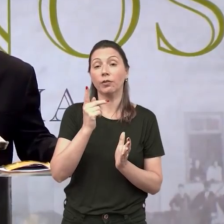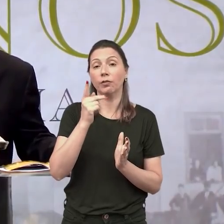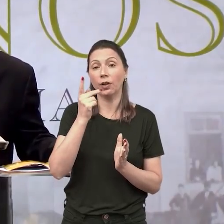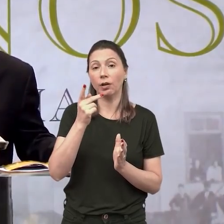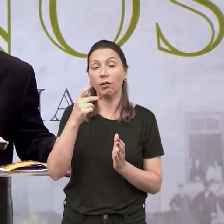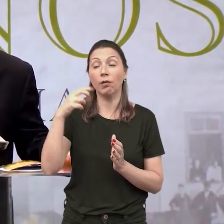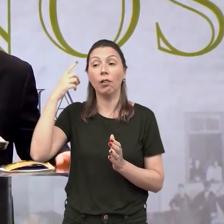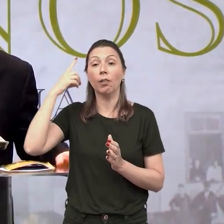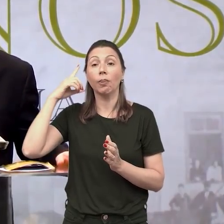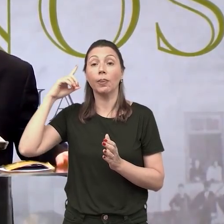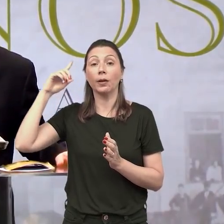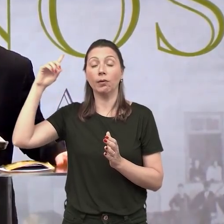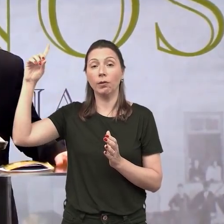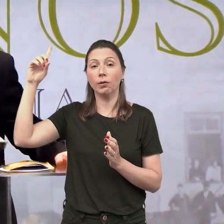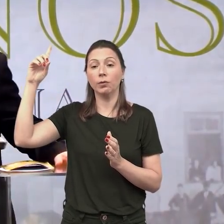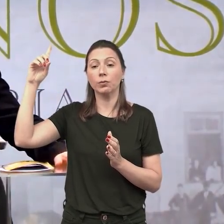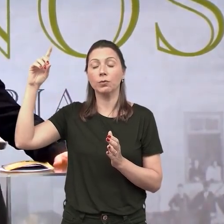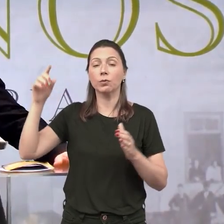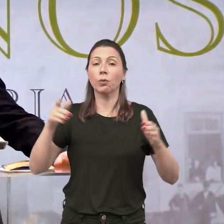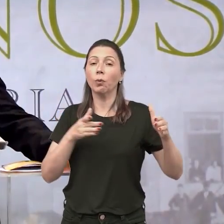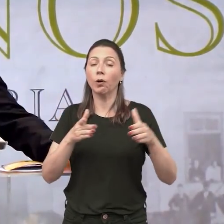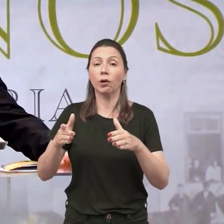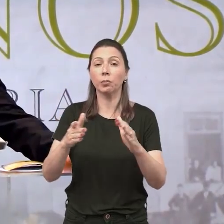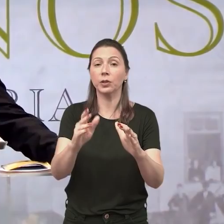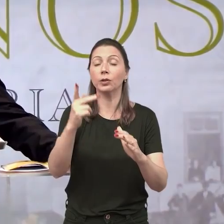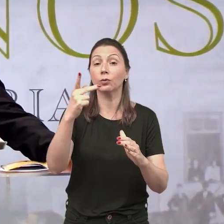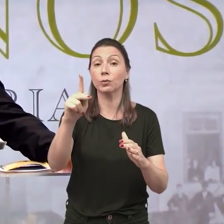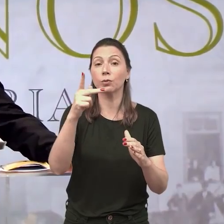endireitará o quê? As tuas veredas.